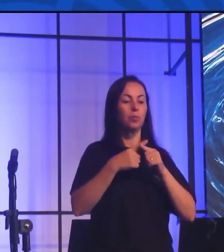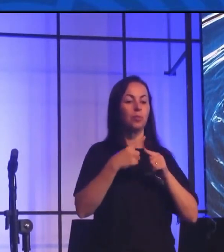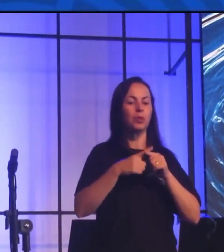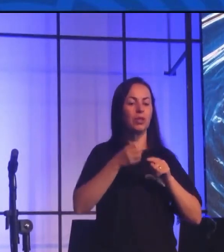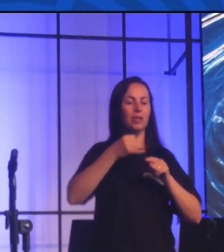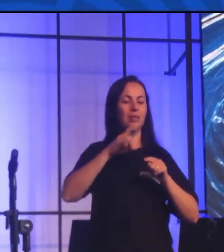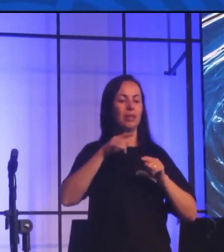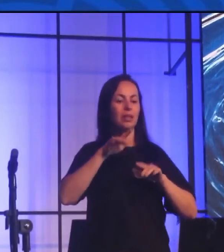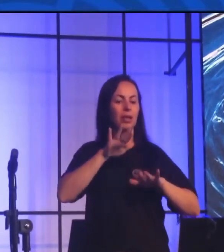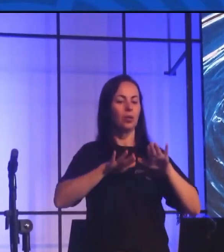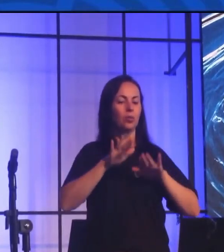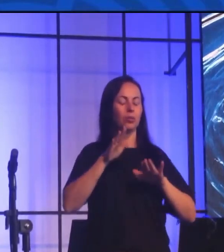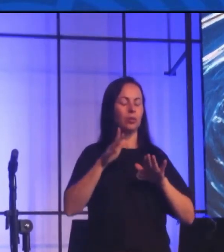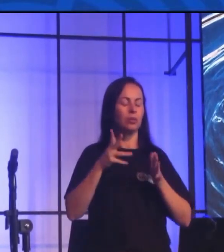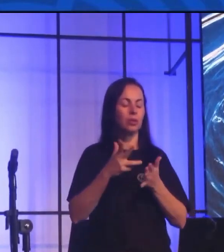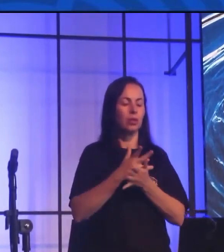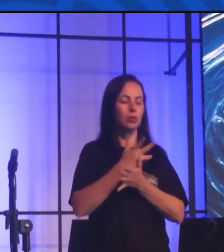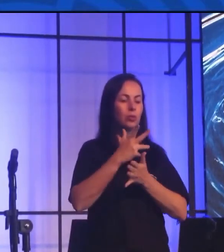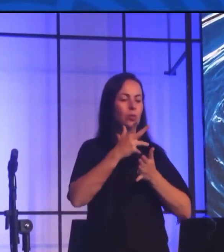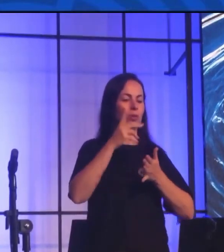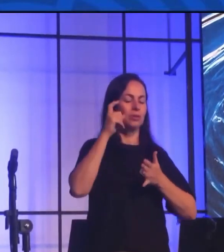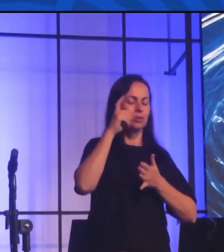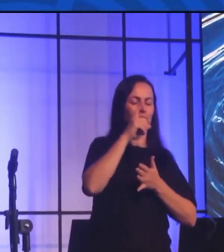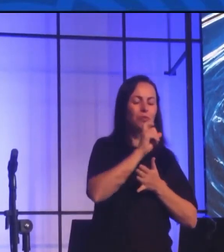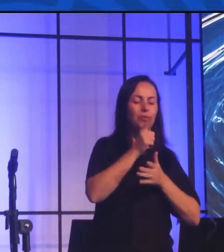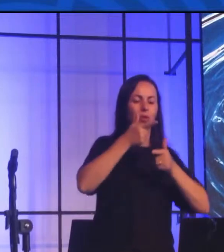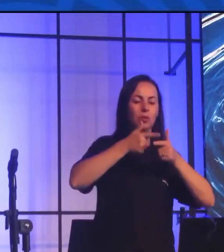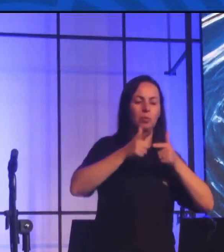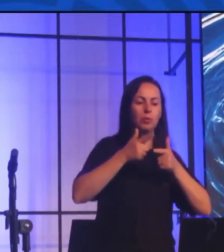quebram, quando as coisas se perdem.